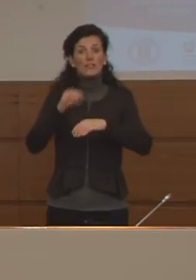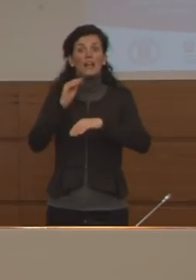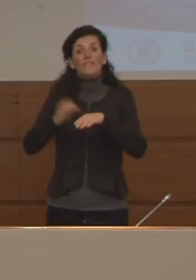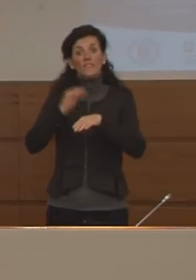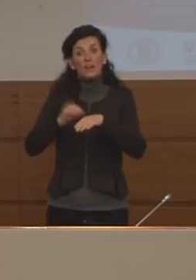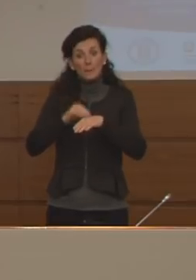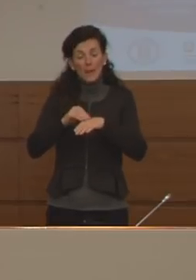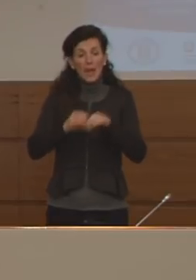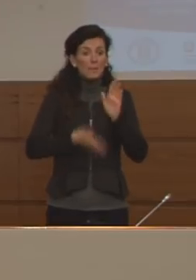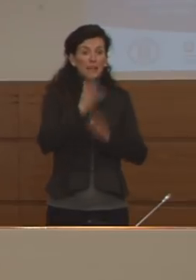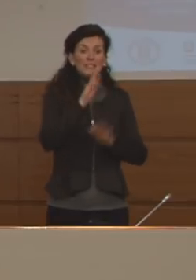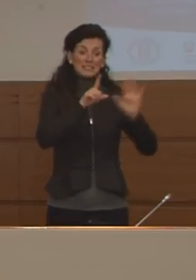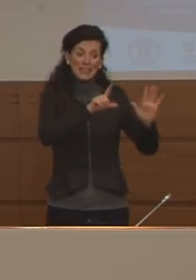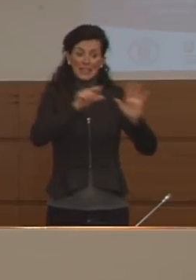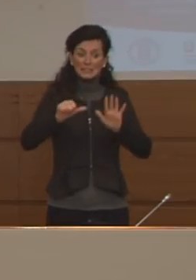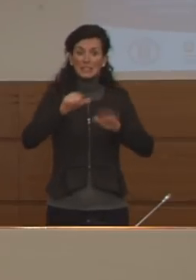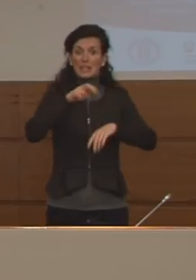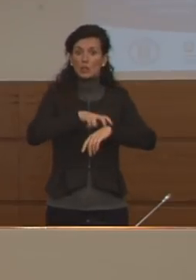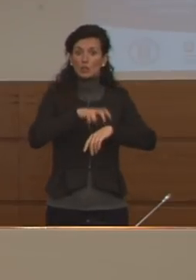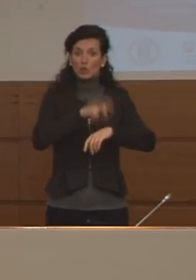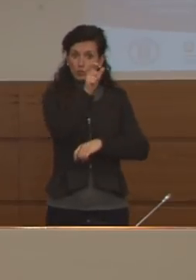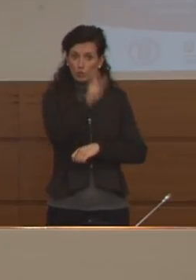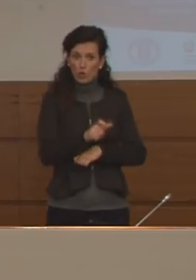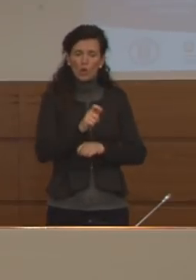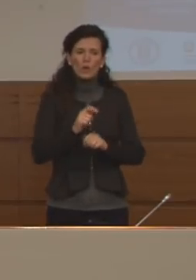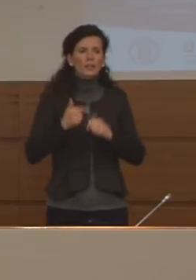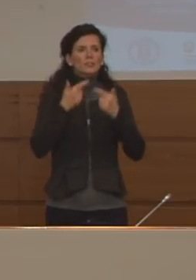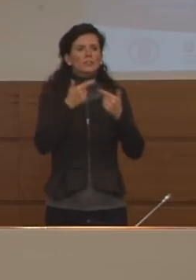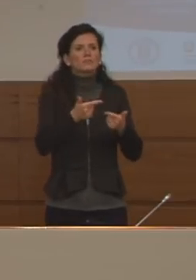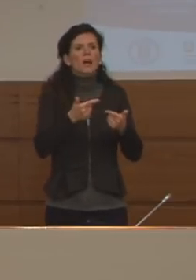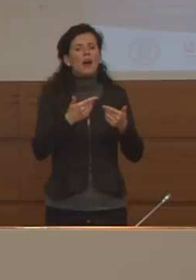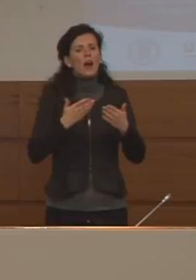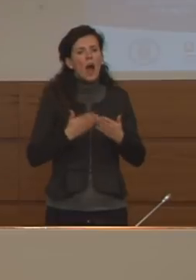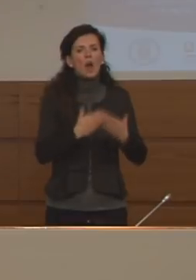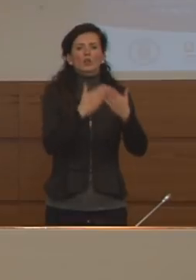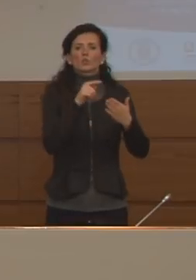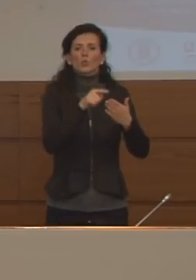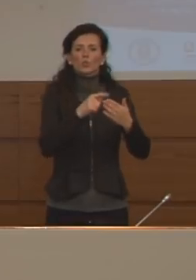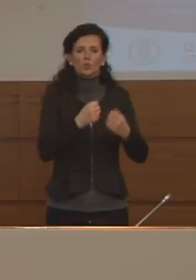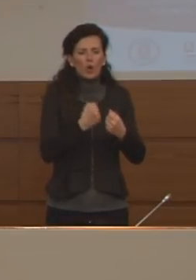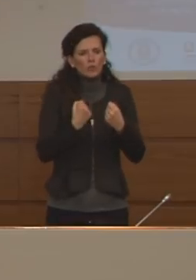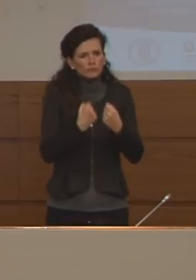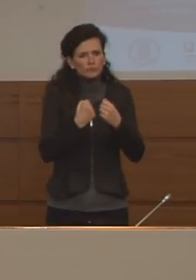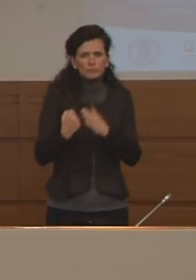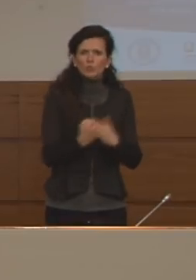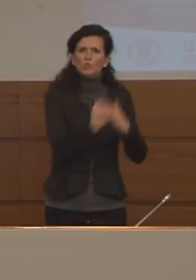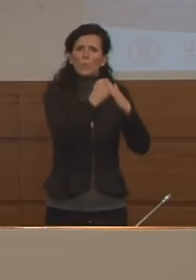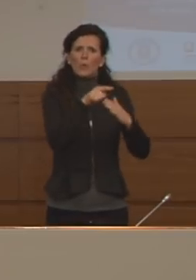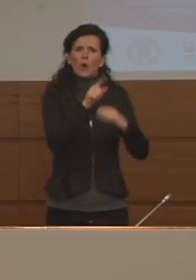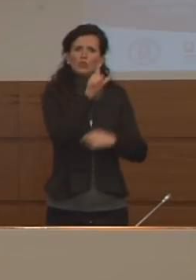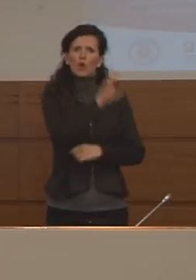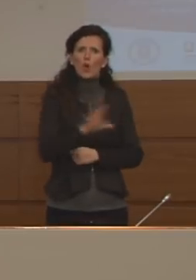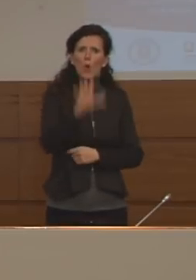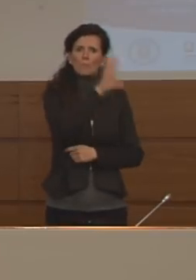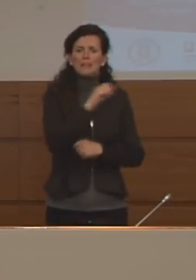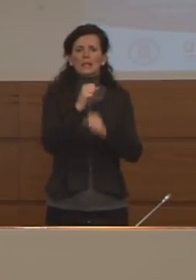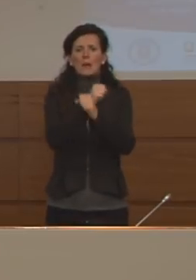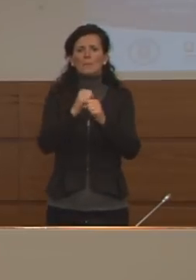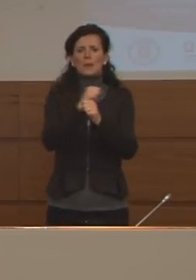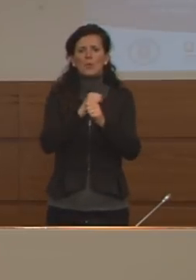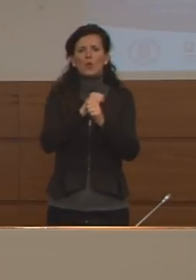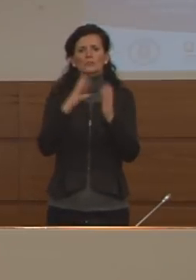dottori per rinforzare la parte sanitaria della regione lombardia piemonte emilia